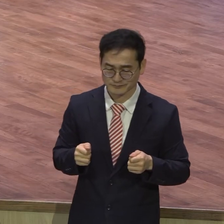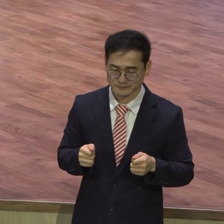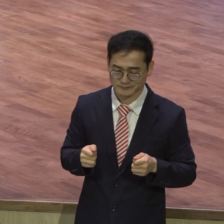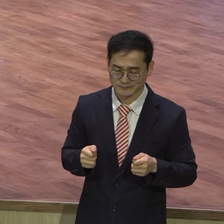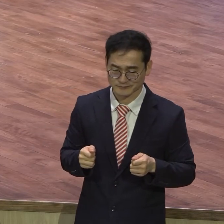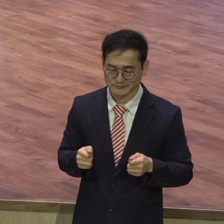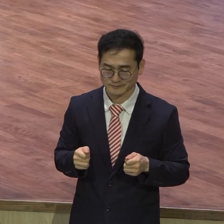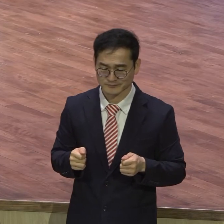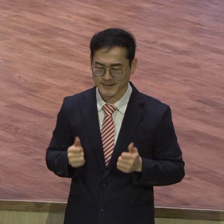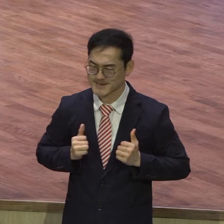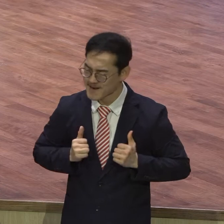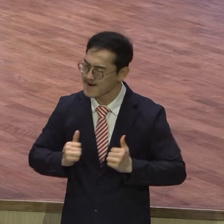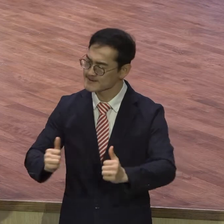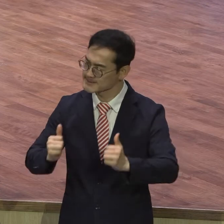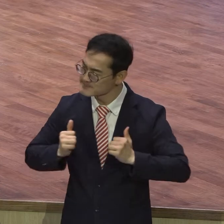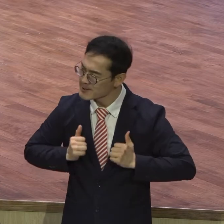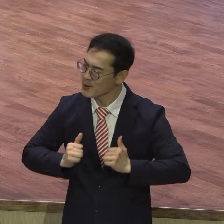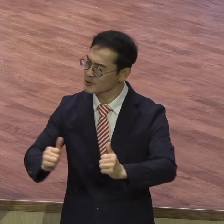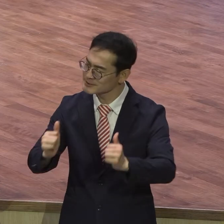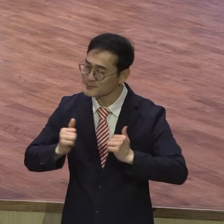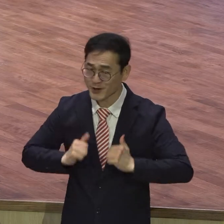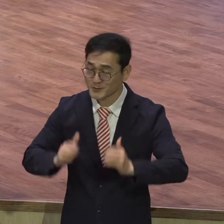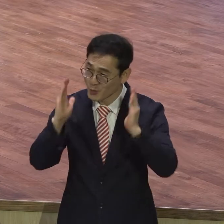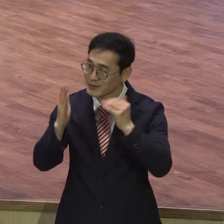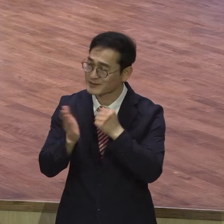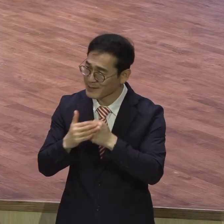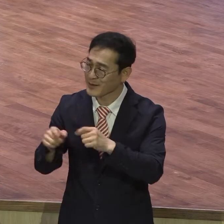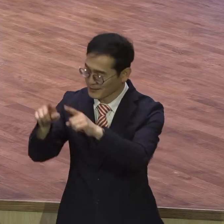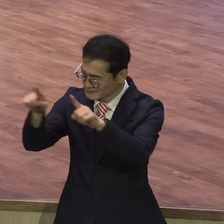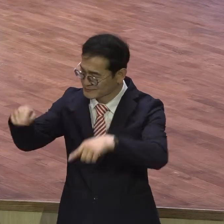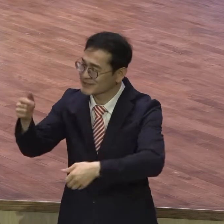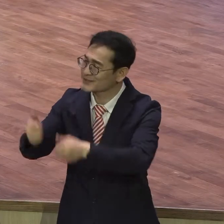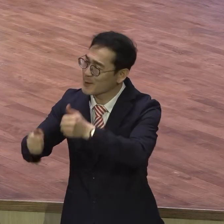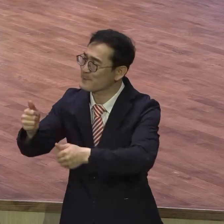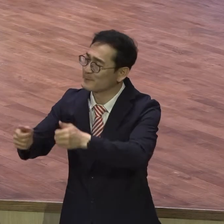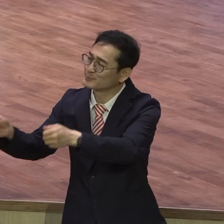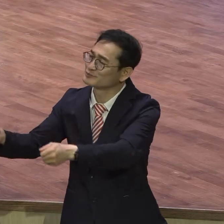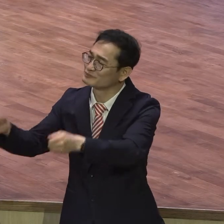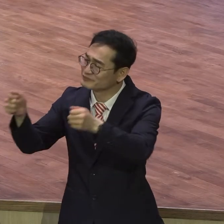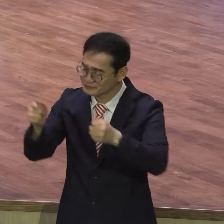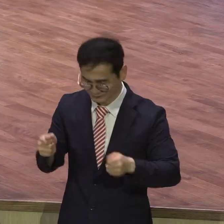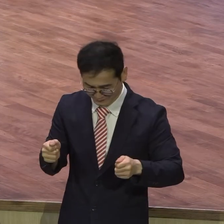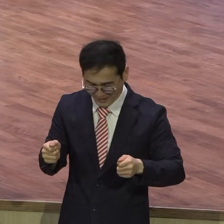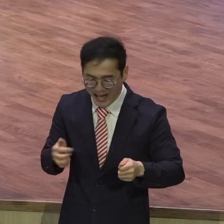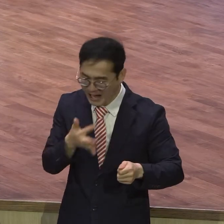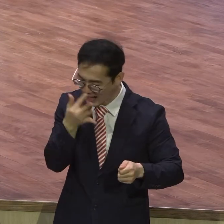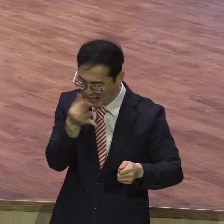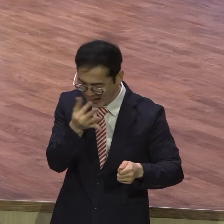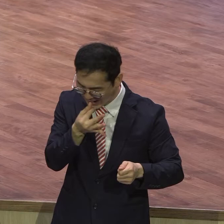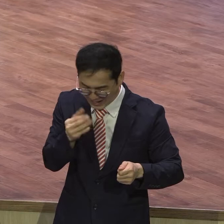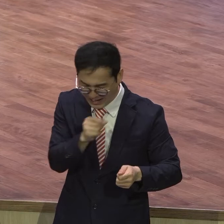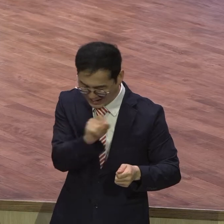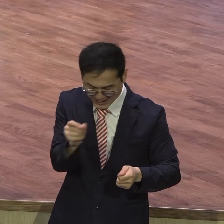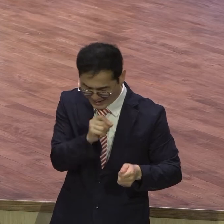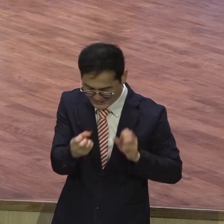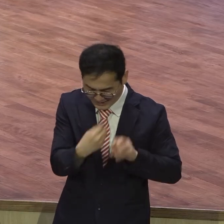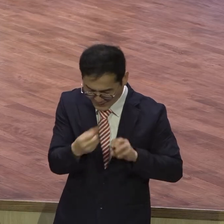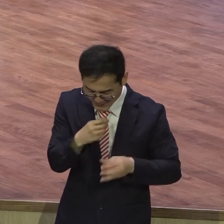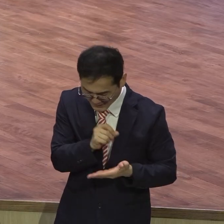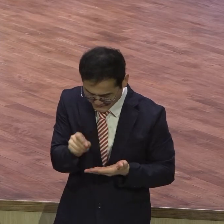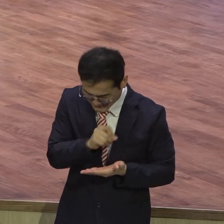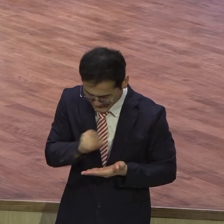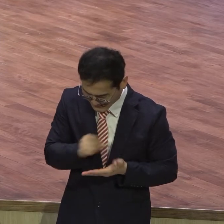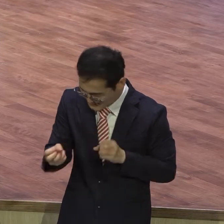좋고 그래서 시험을 치는데 너무 어렵지 않게 다 풀어갔는데 마지막 문항이 나왔어요